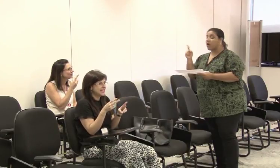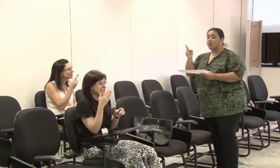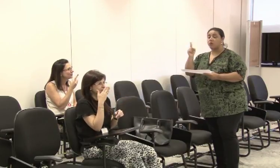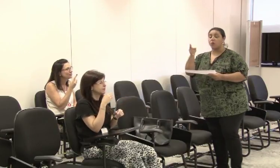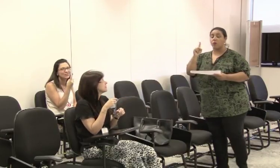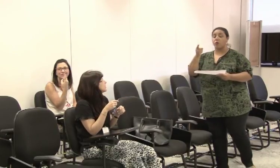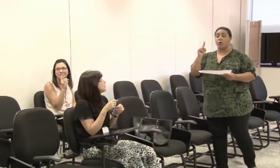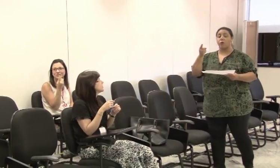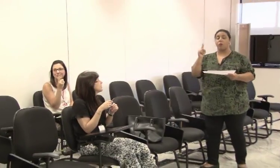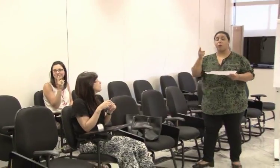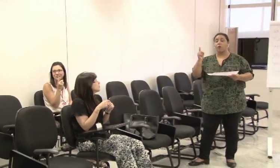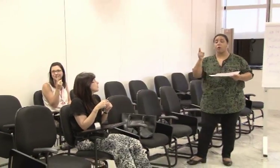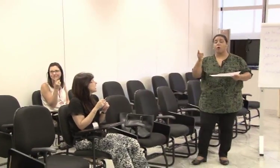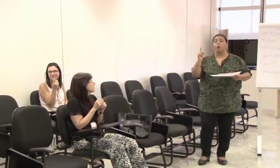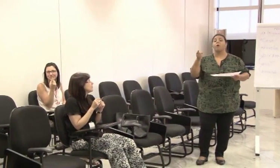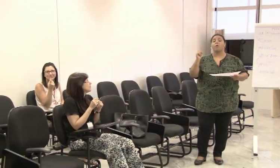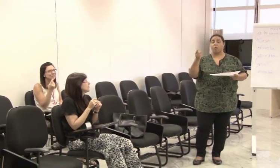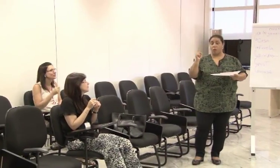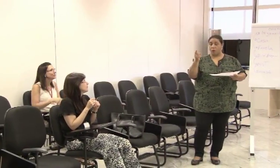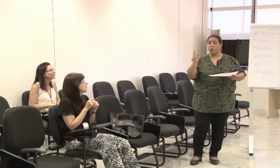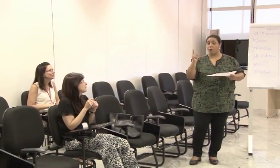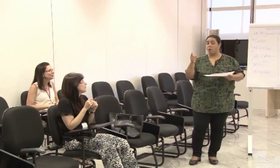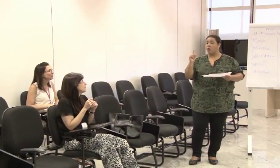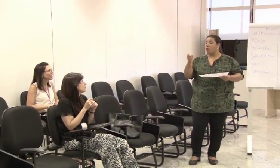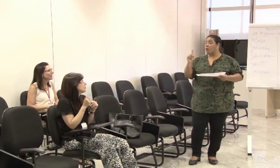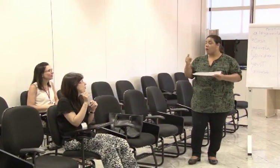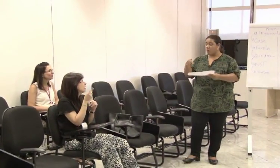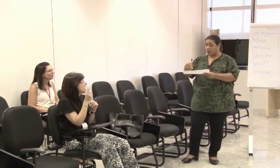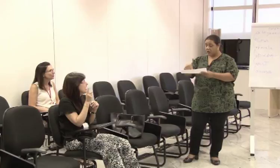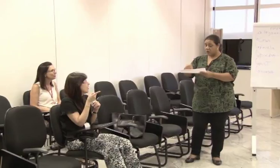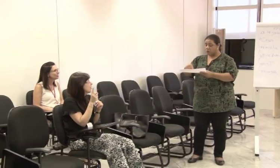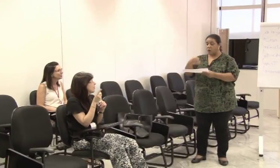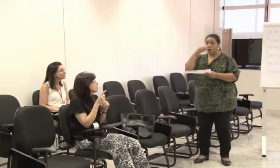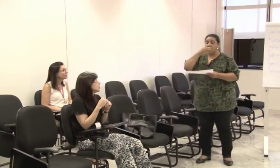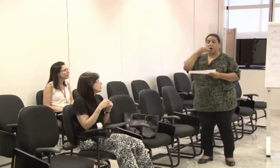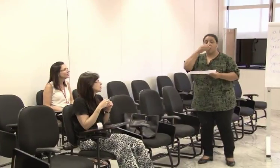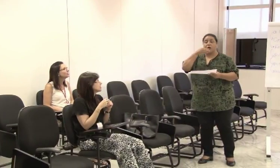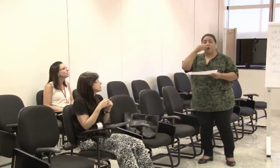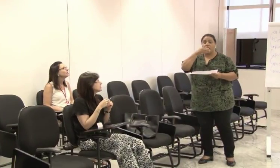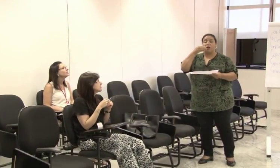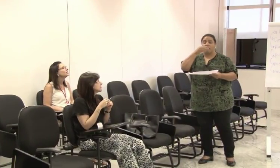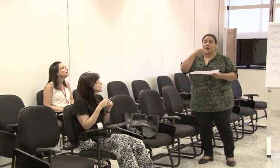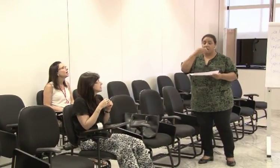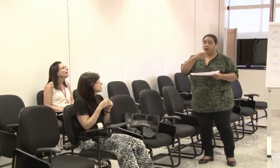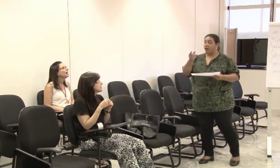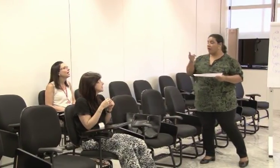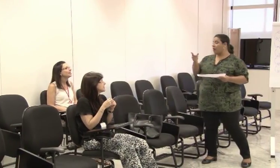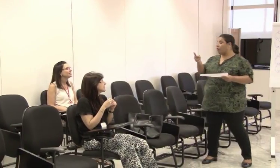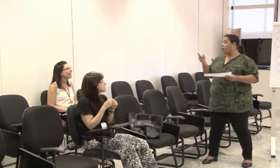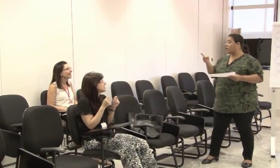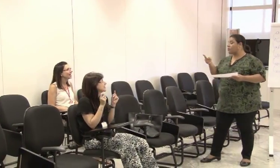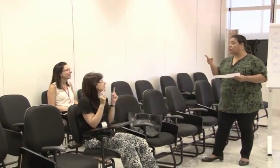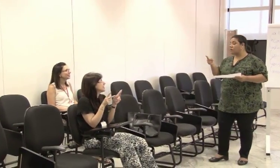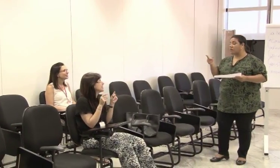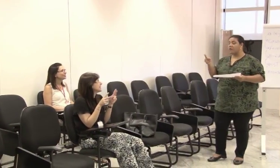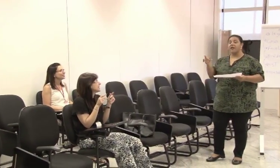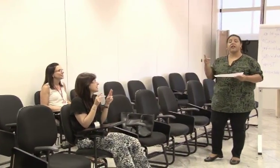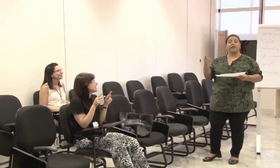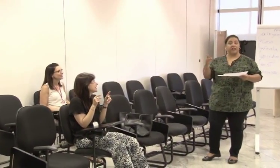Que isso? R$1. O que é isso? Doce. O que é isso? Vender.